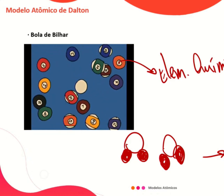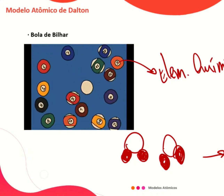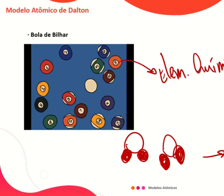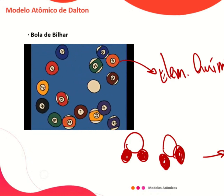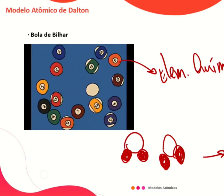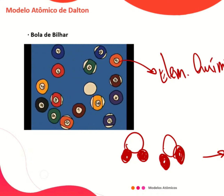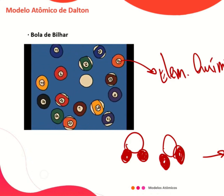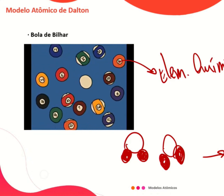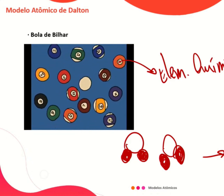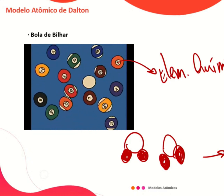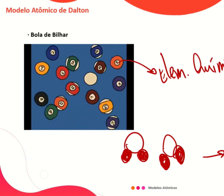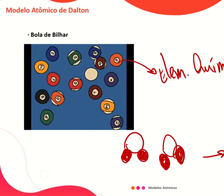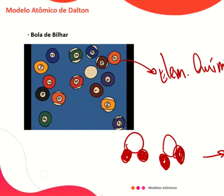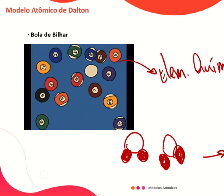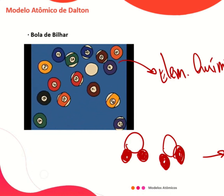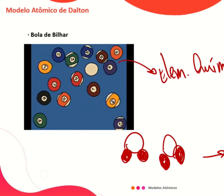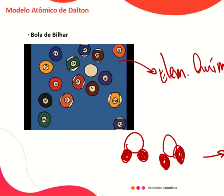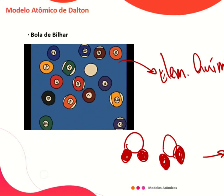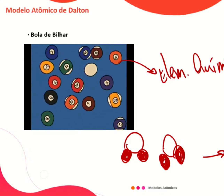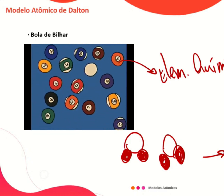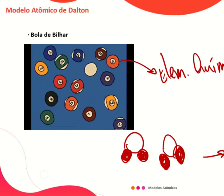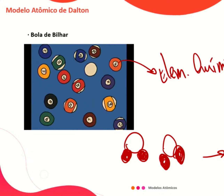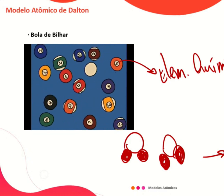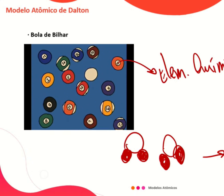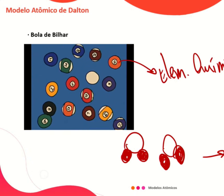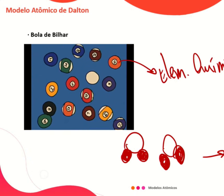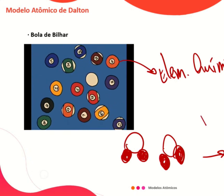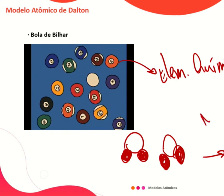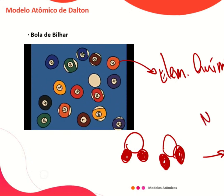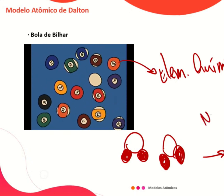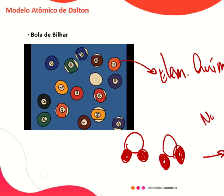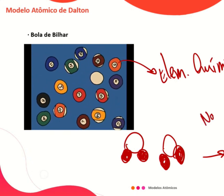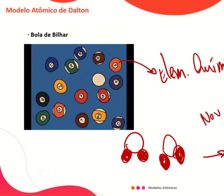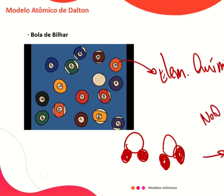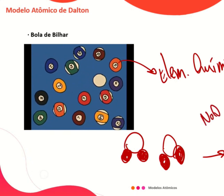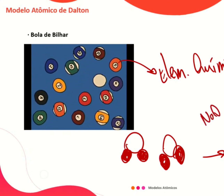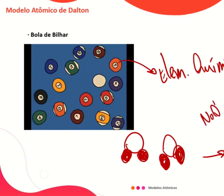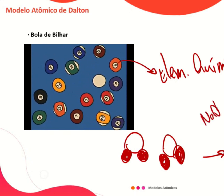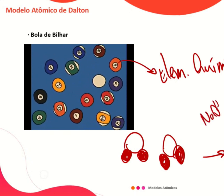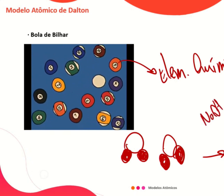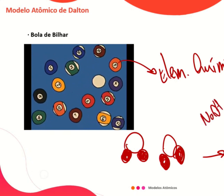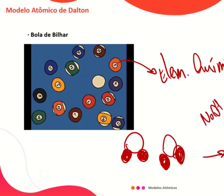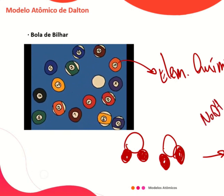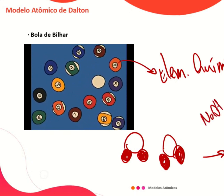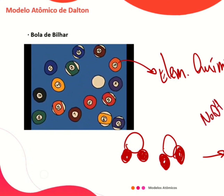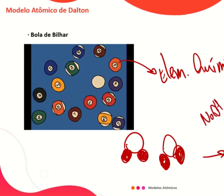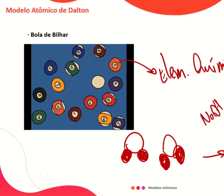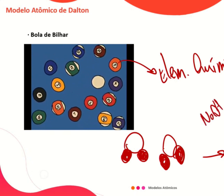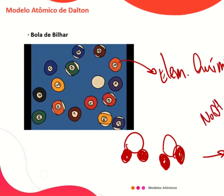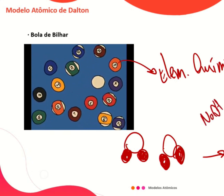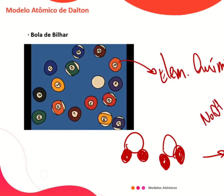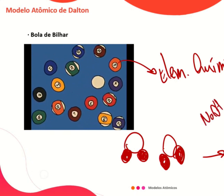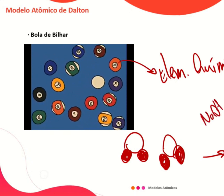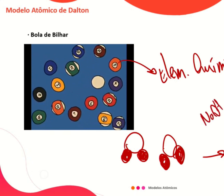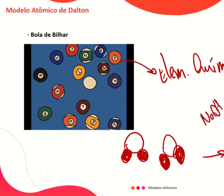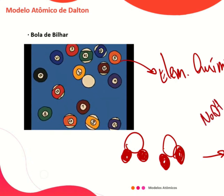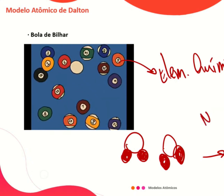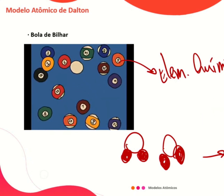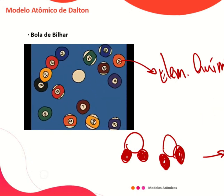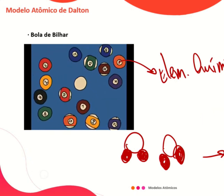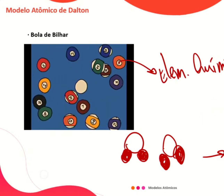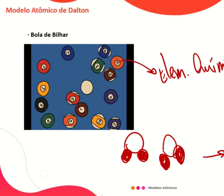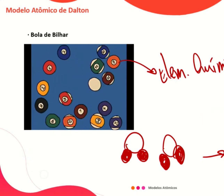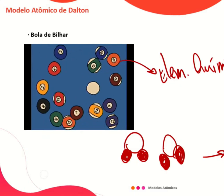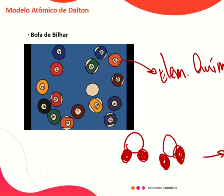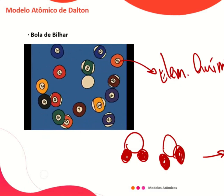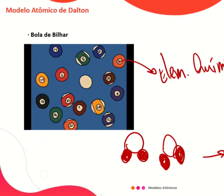eram átomos. Então, por exemplo, soda. A soda é o NaOH, né? E ele achava que era um elemento químico. Durante